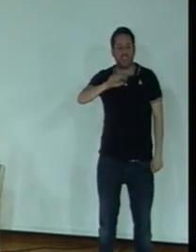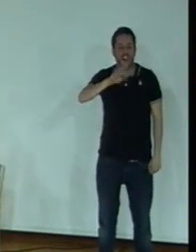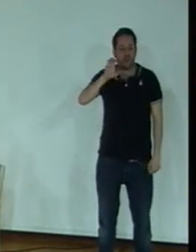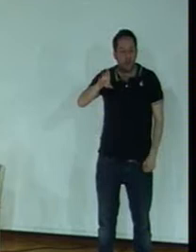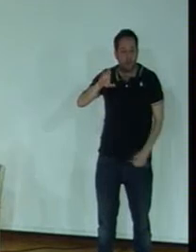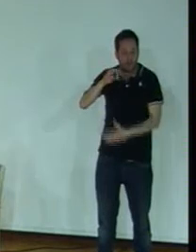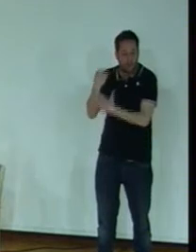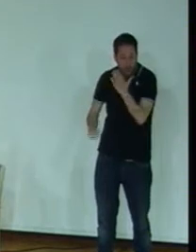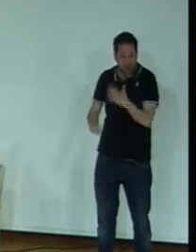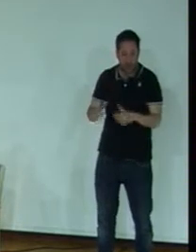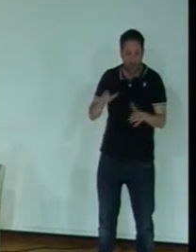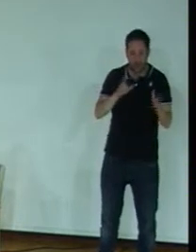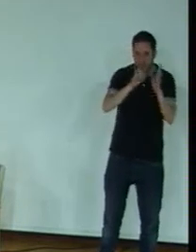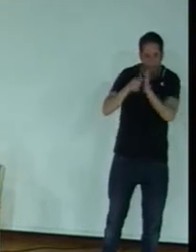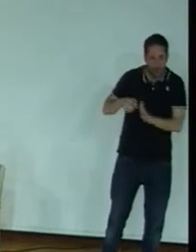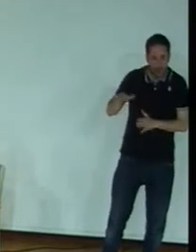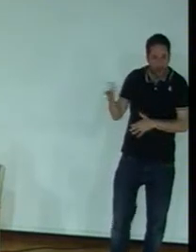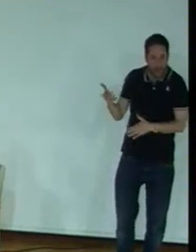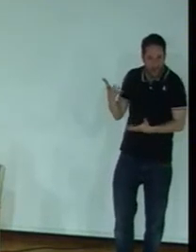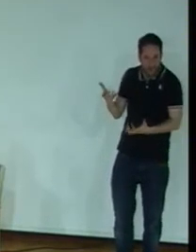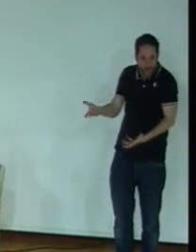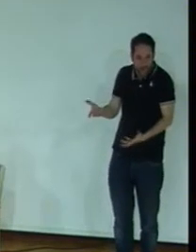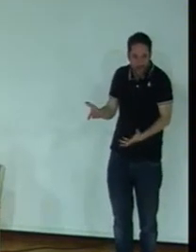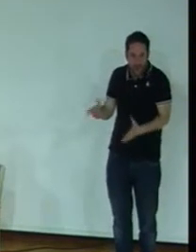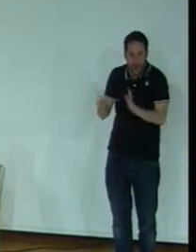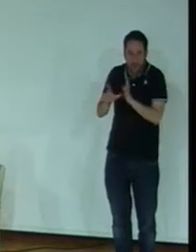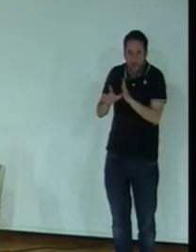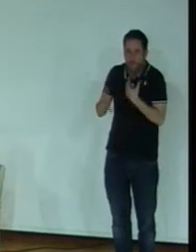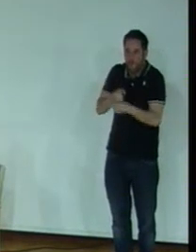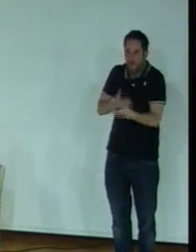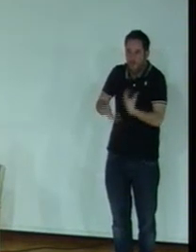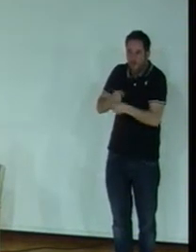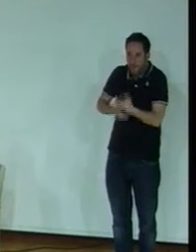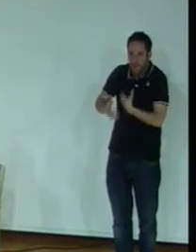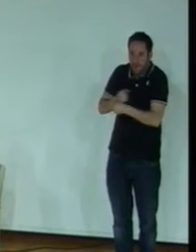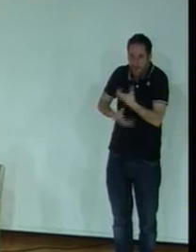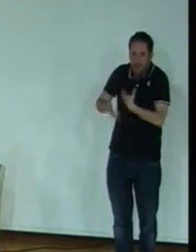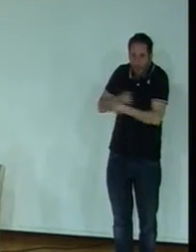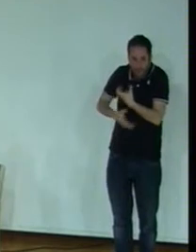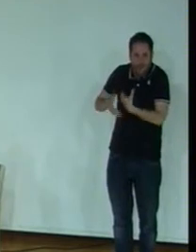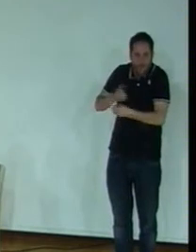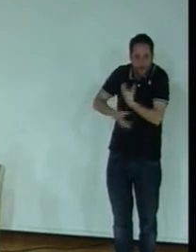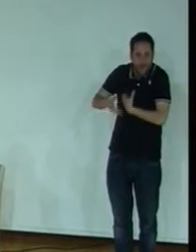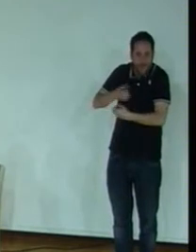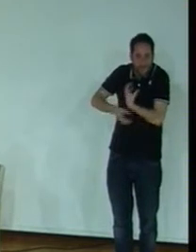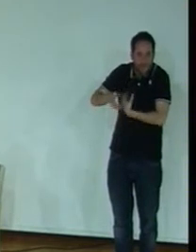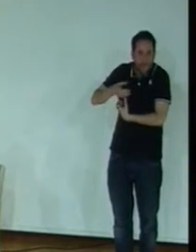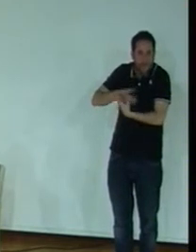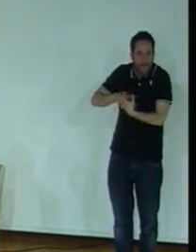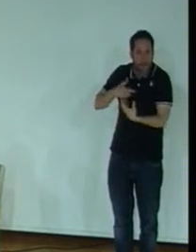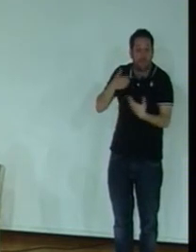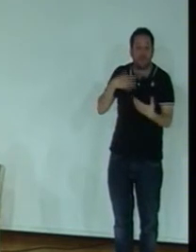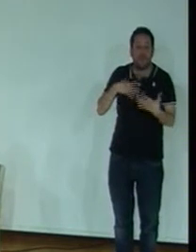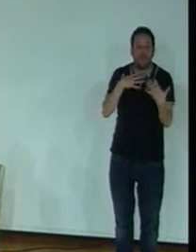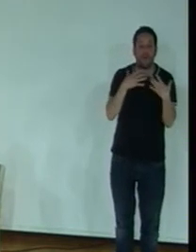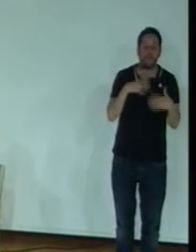fait, ce qui met le législateur et les juristes, c'est cette frénésie législative. on se retrouve à faire des, ils se retrouvent au dans les différents